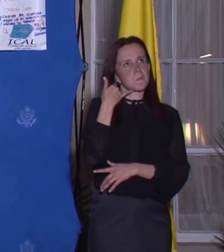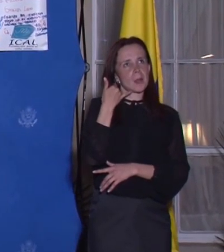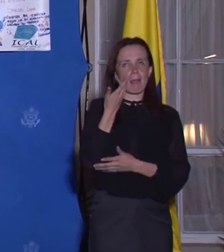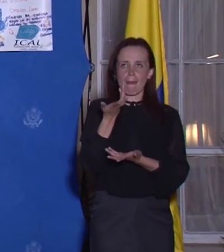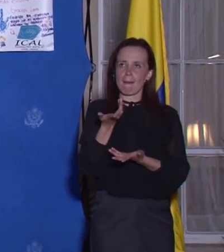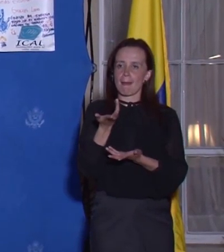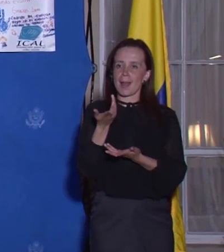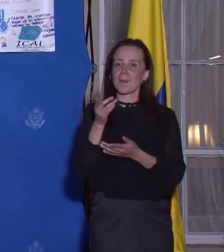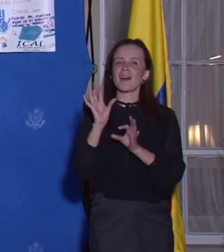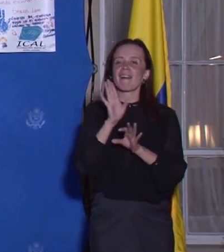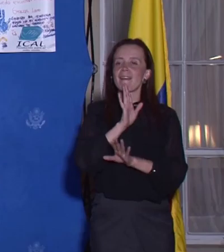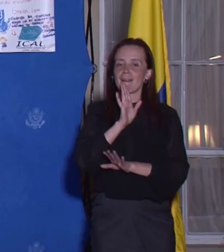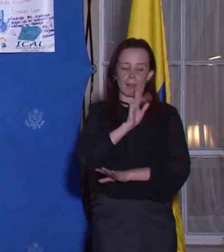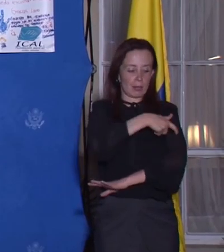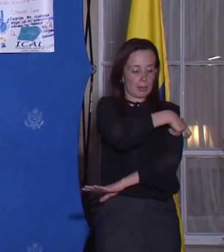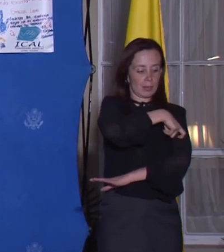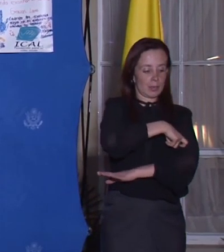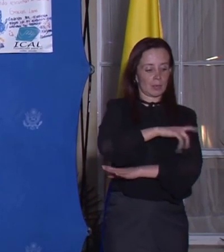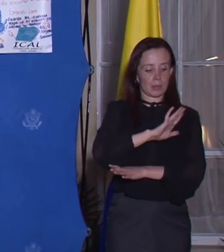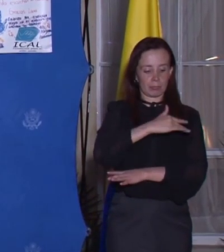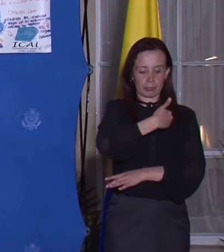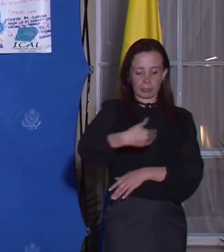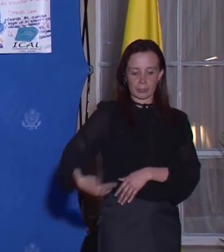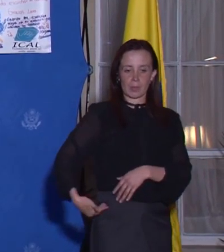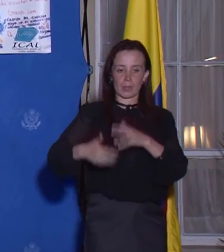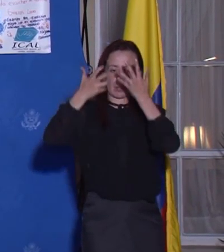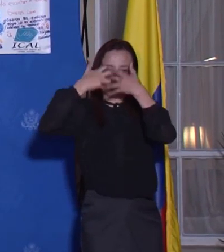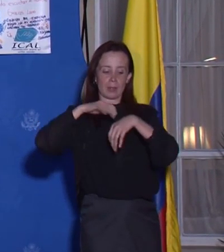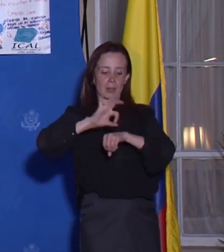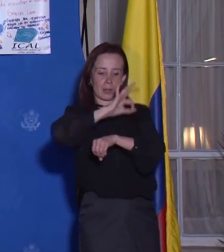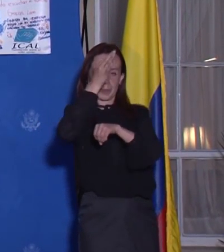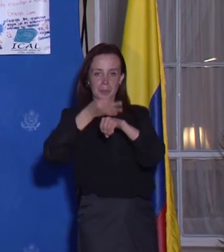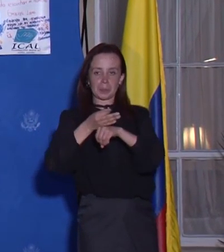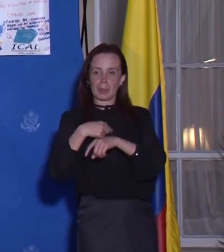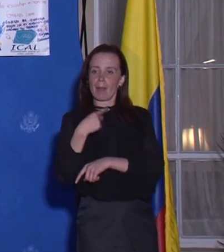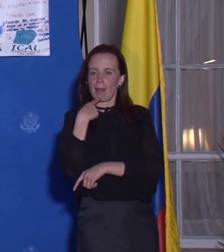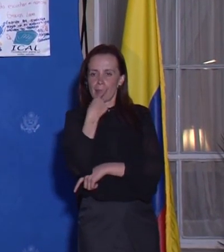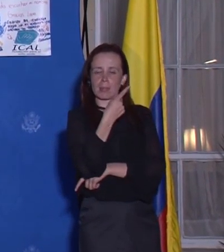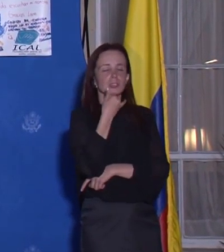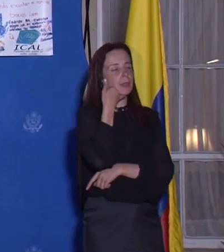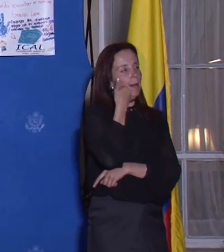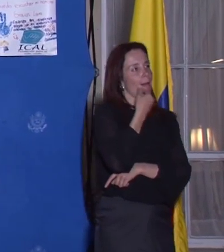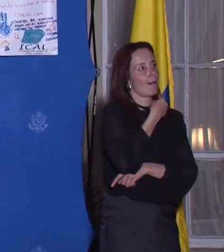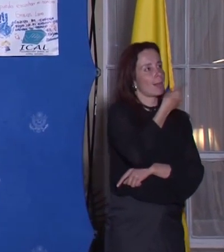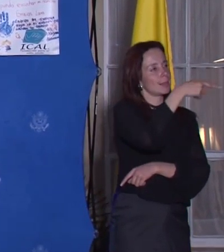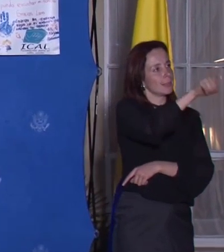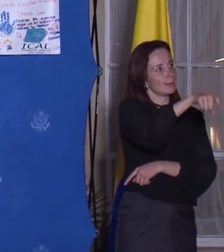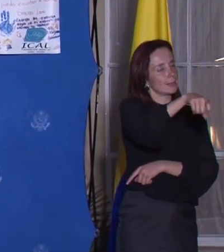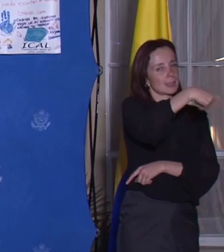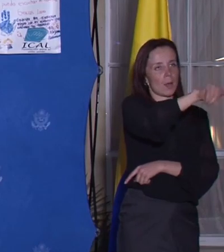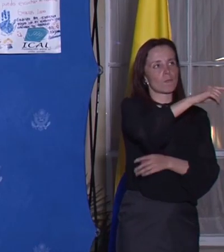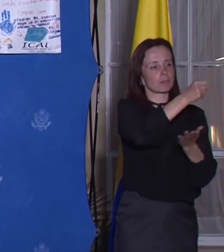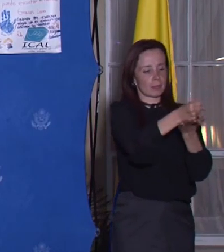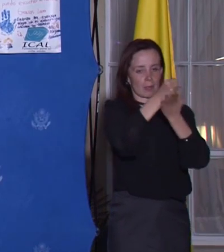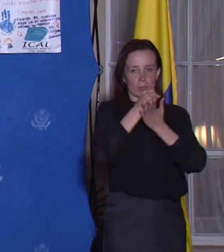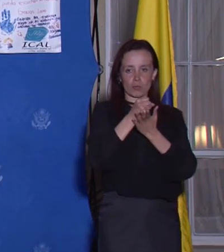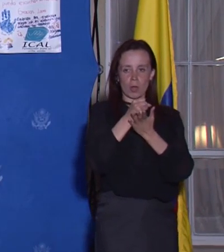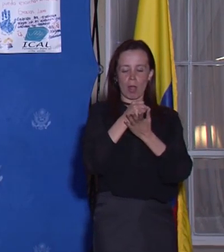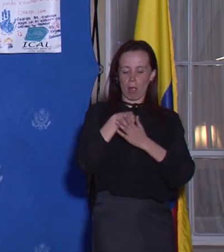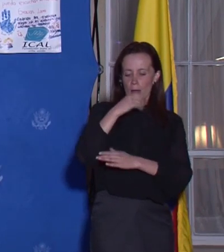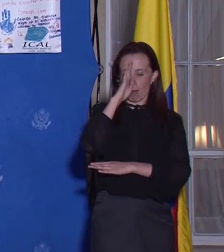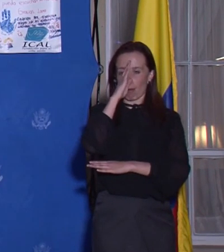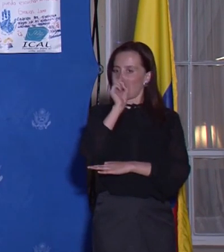se hizo entre el comité y el presidente de la empresa Belltown, y le dijimos al presidente Belltown, necesitamos su ayuda, y él sin